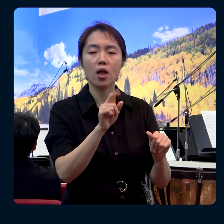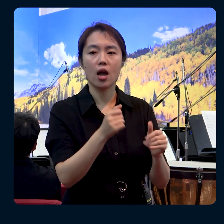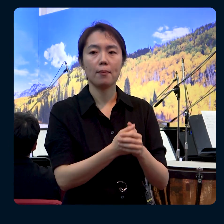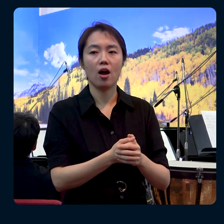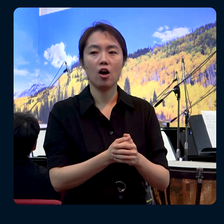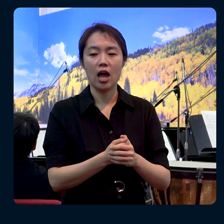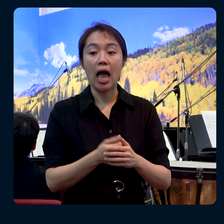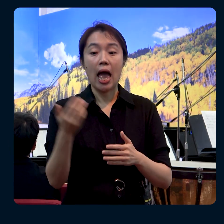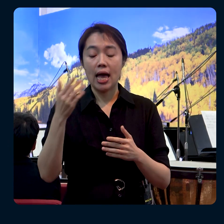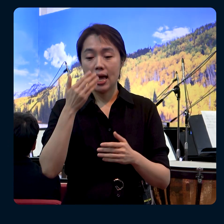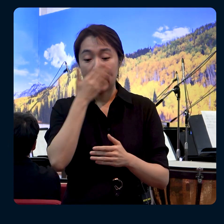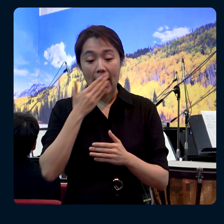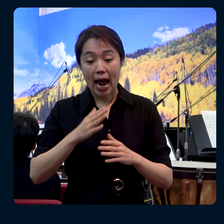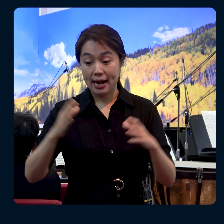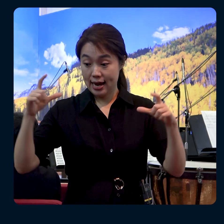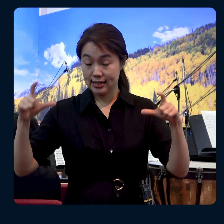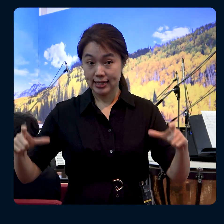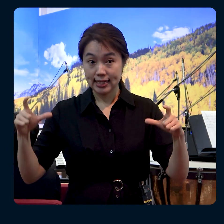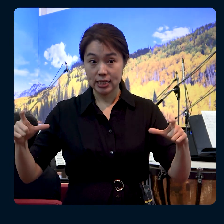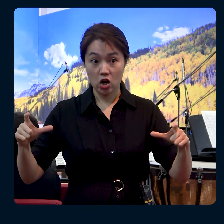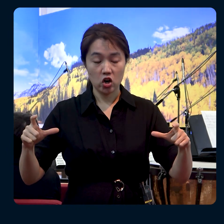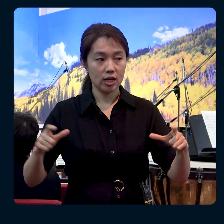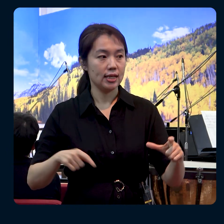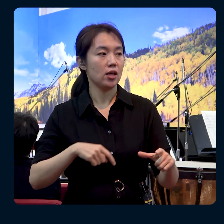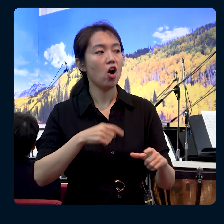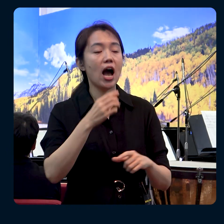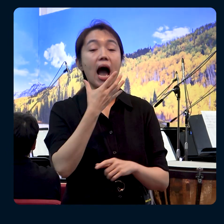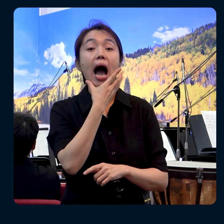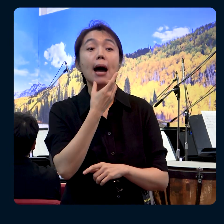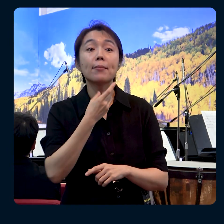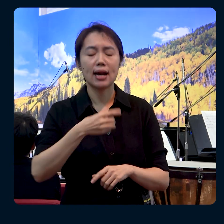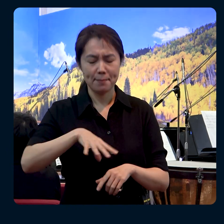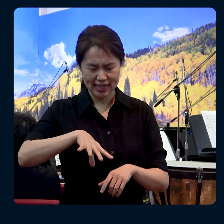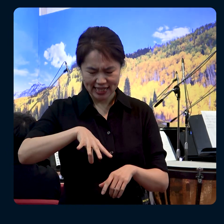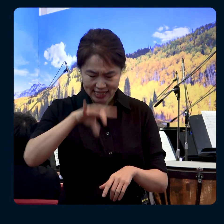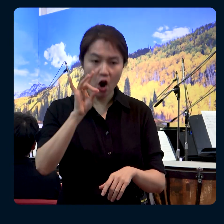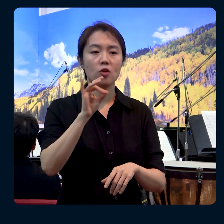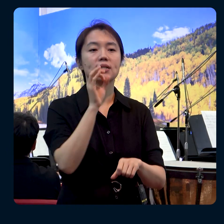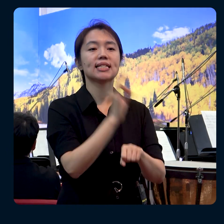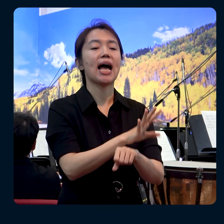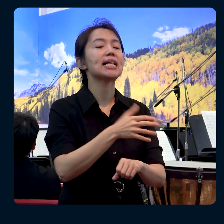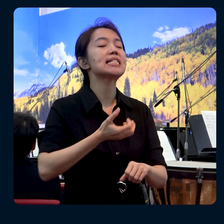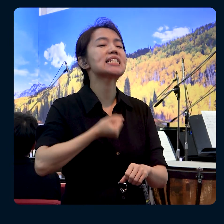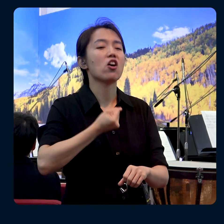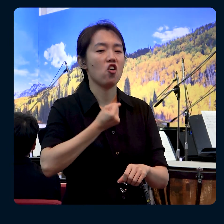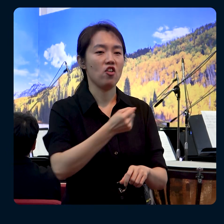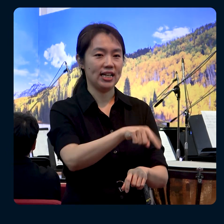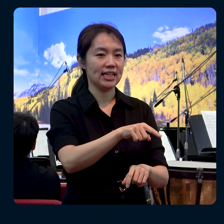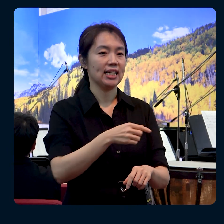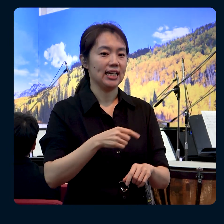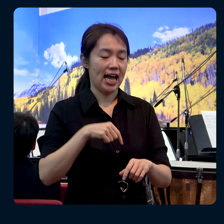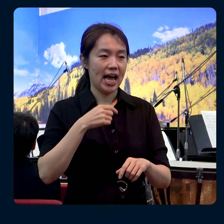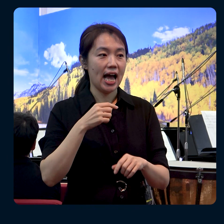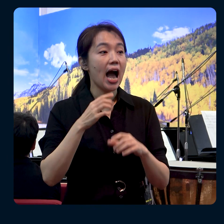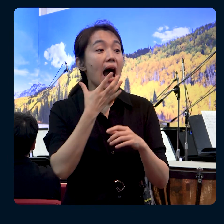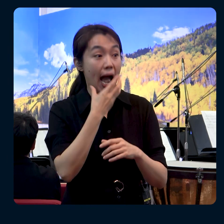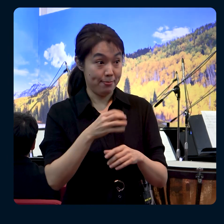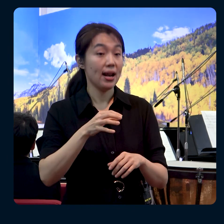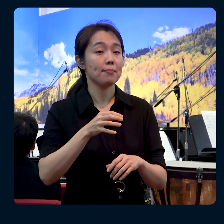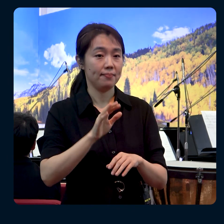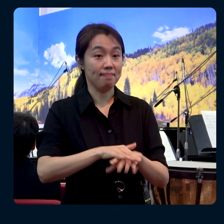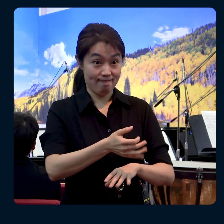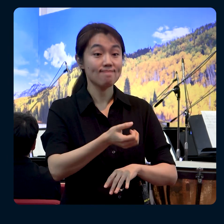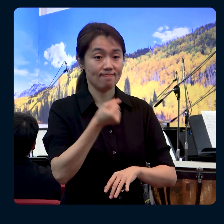최초로 아브라함이 소유한 아브라함의 소유가 됩니다. 그때까지는 계속 나그네예요. 그게